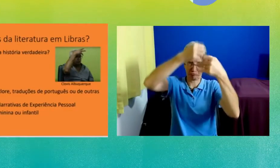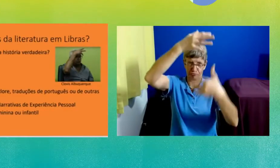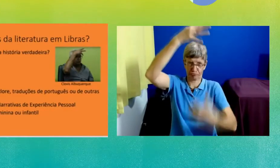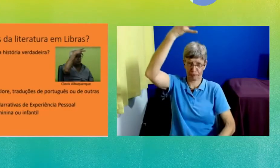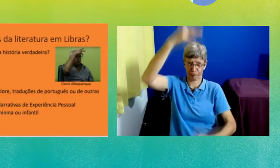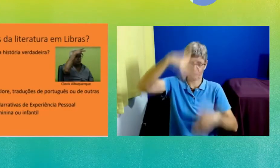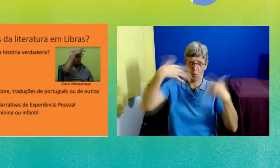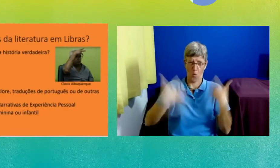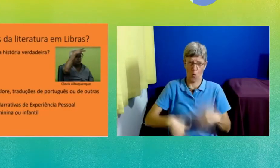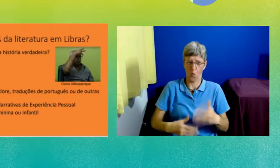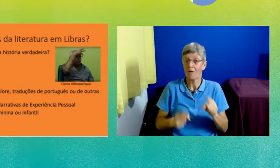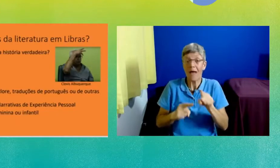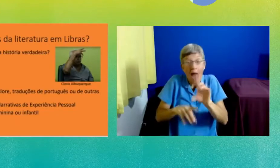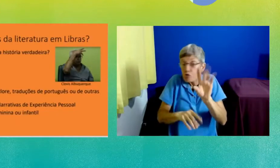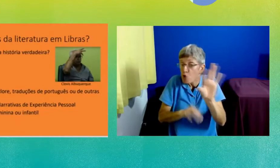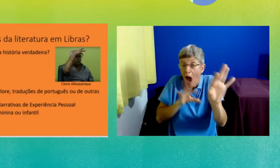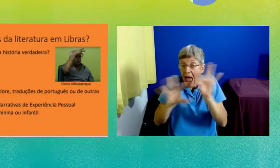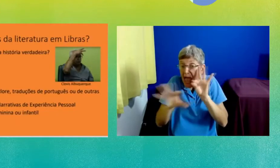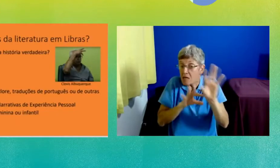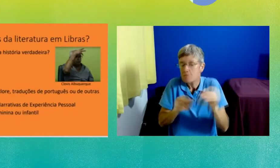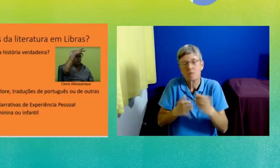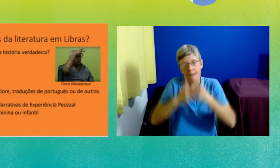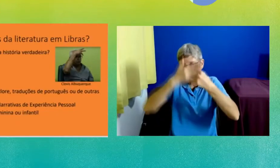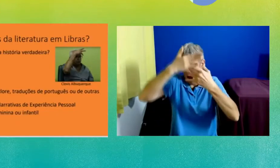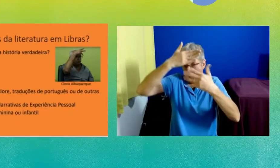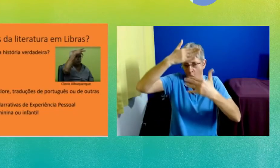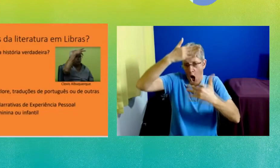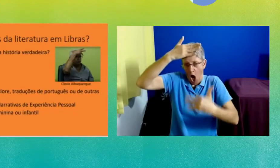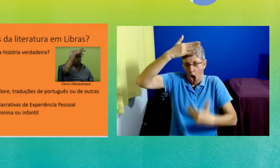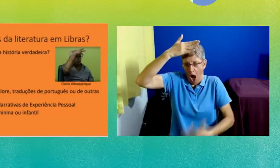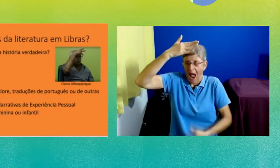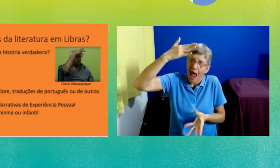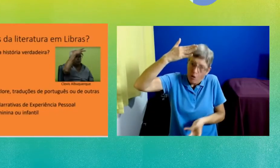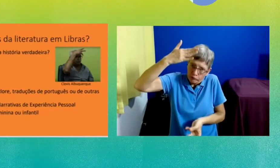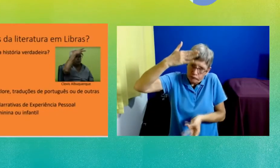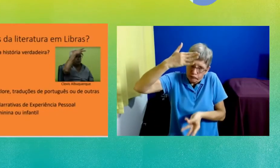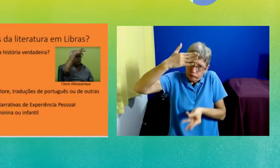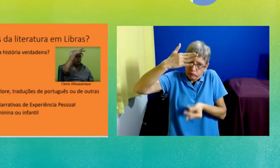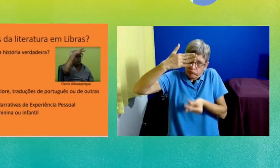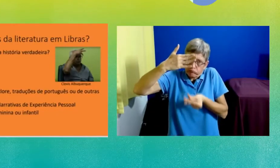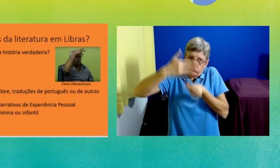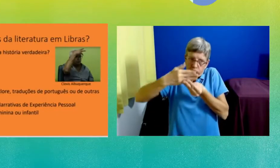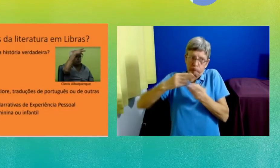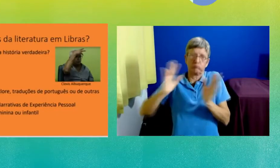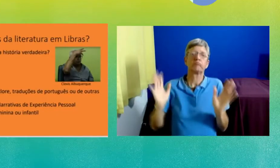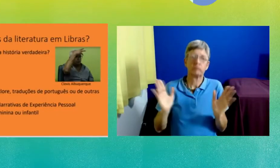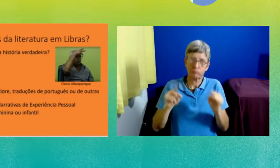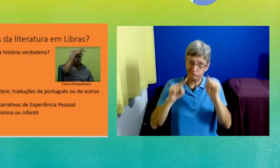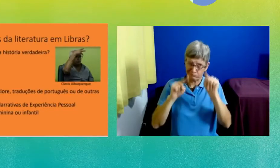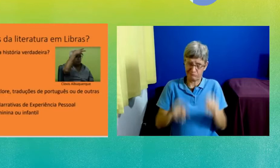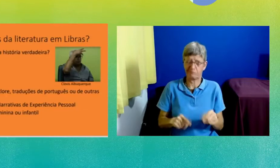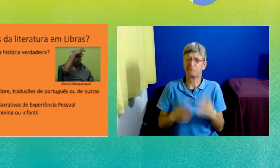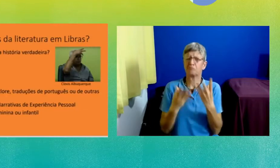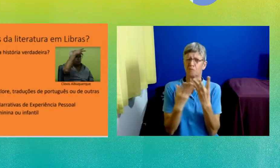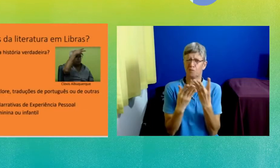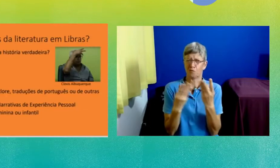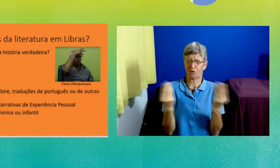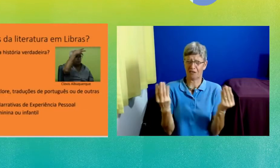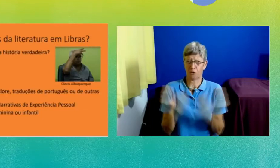que tem uma gama aí de opções para que você consiga trabalhar